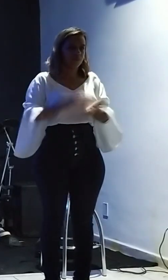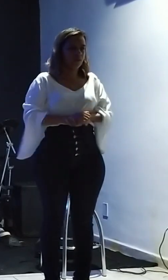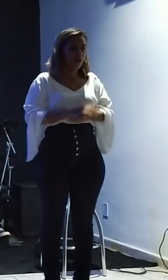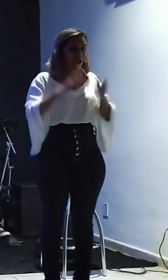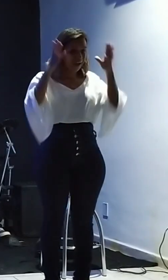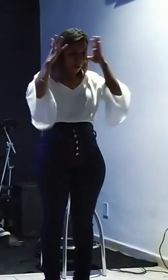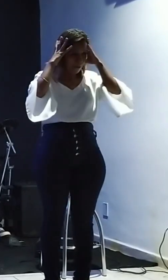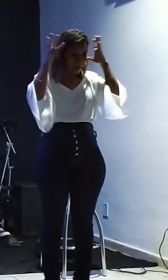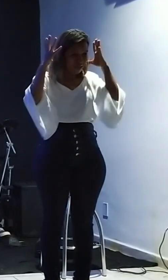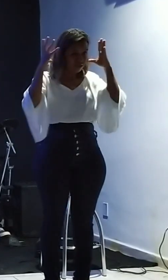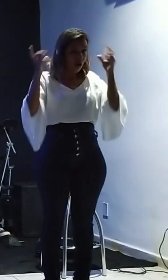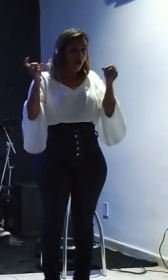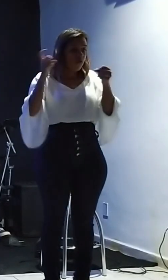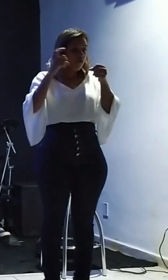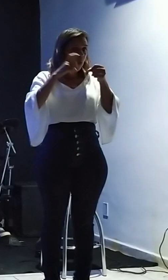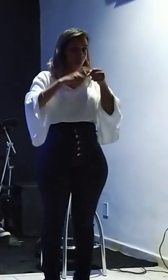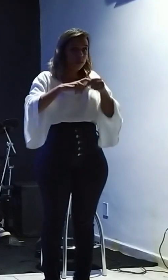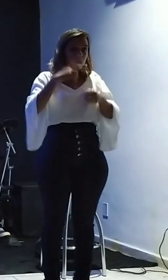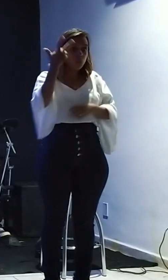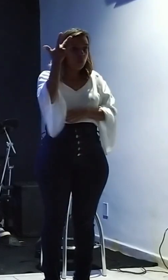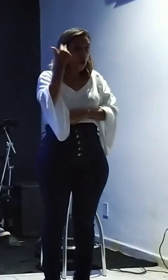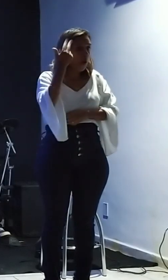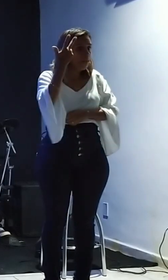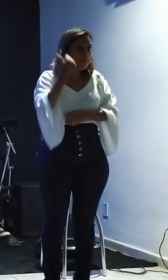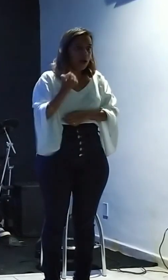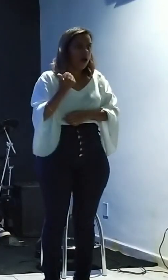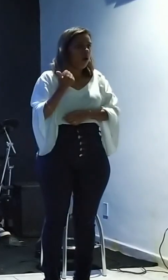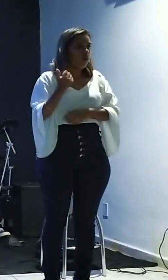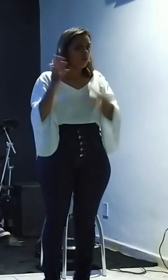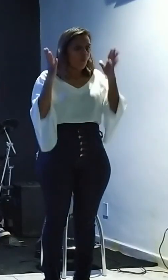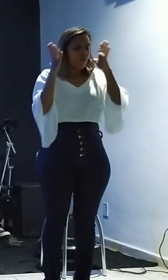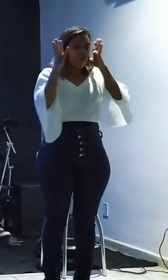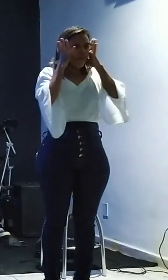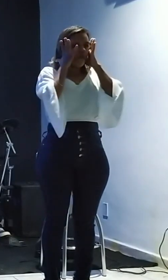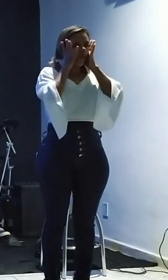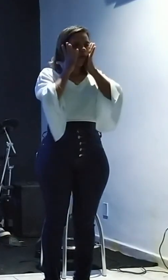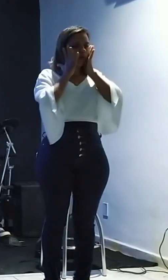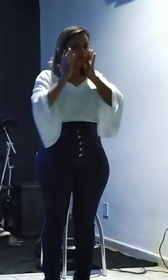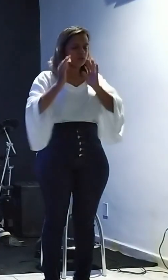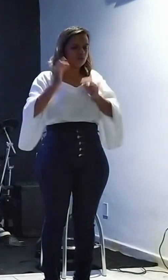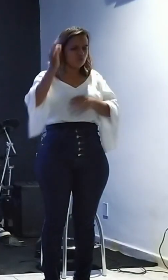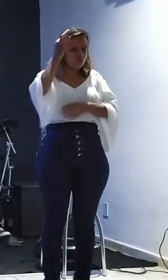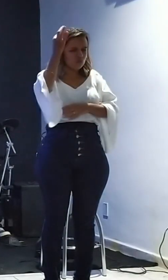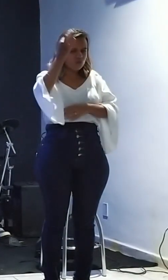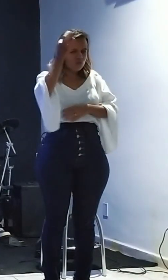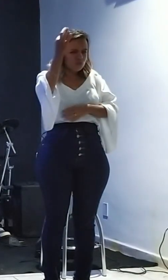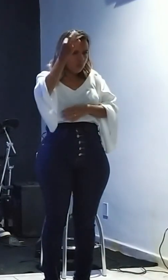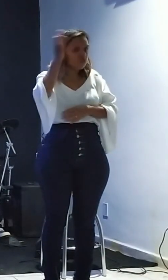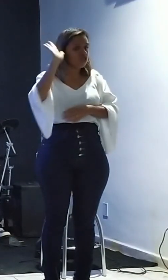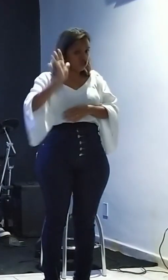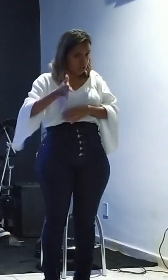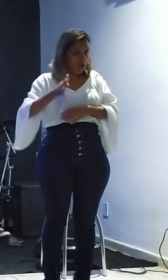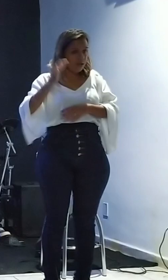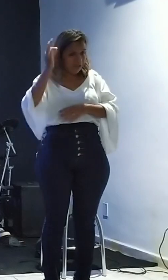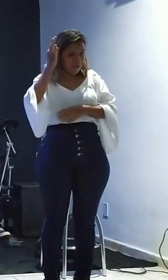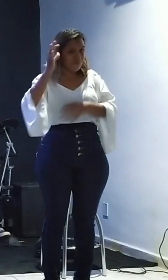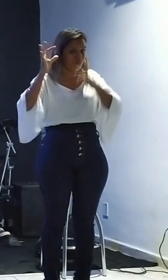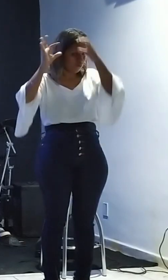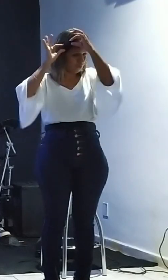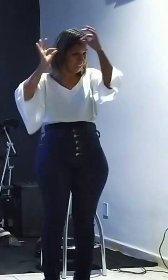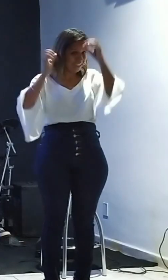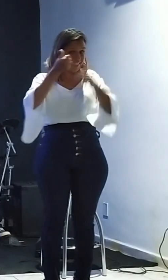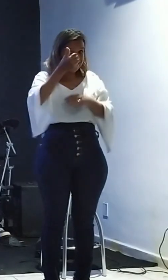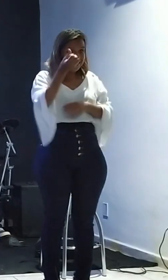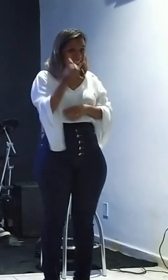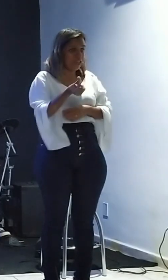A cabeça dele tinha voltado totalmente ao normal, irmão. Os pontos estavam lá para me ver quão grave tinha